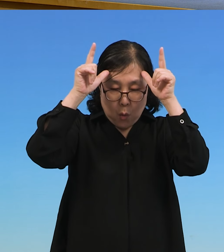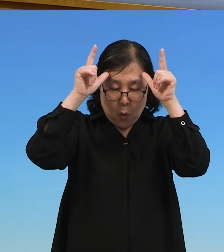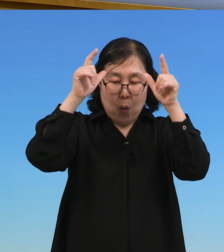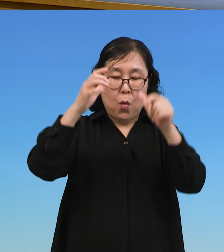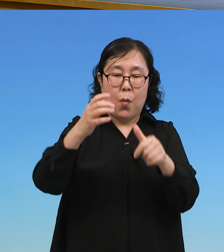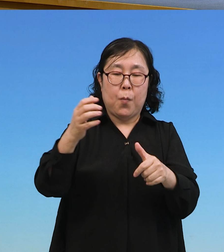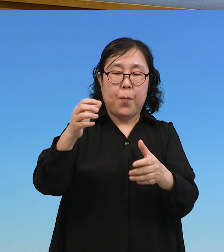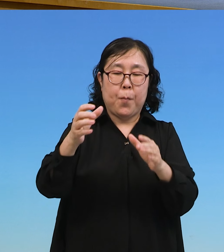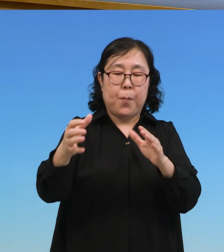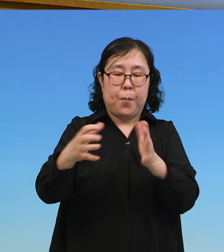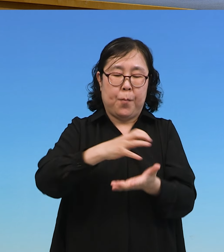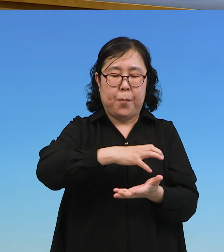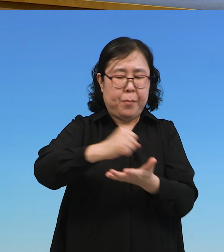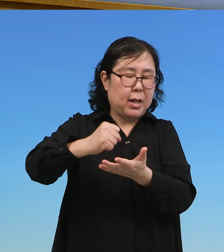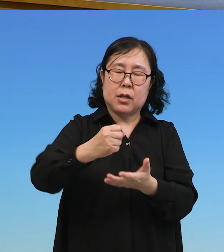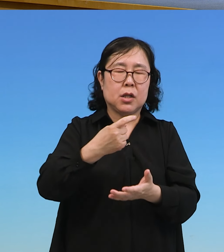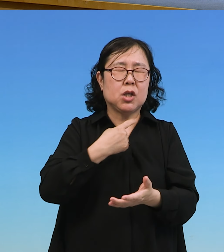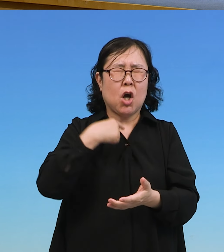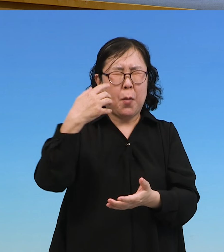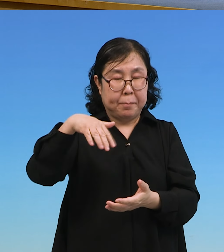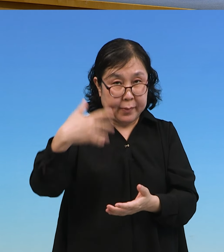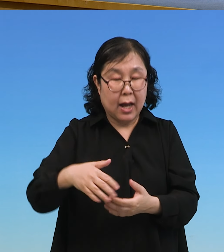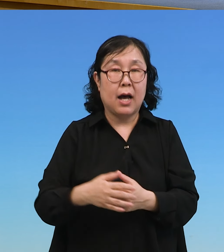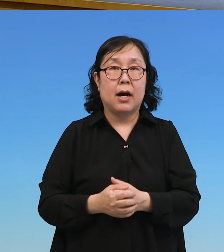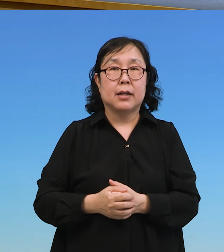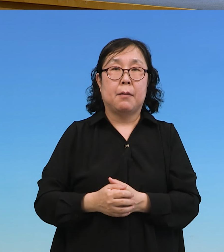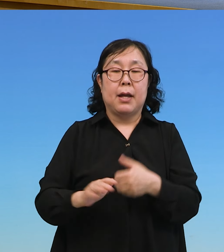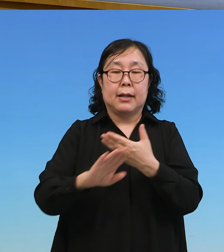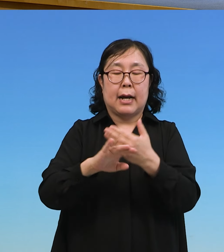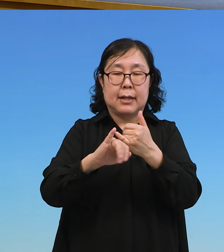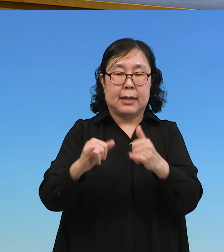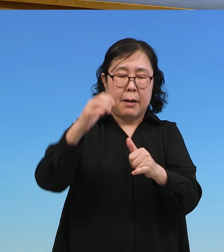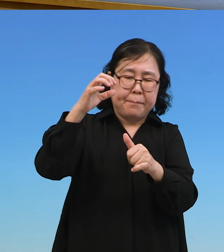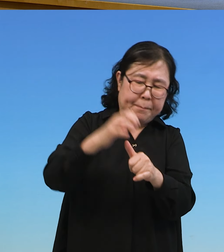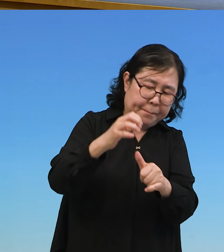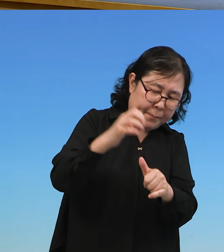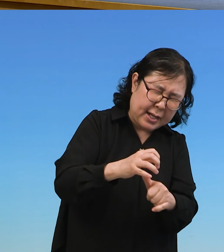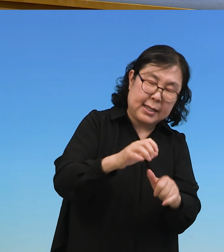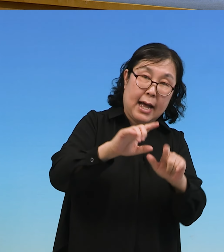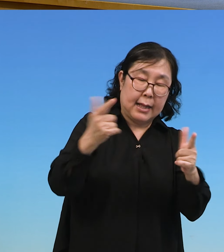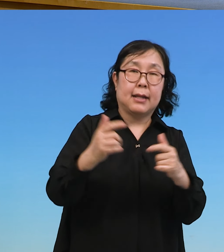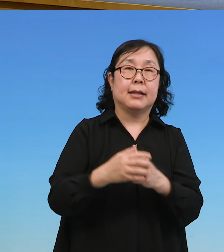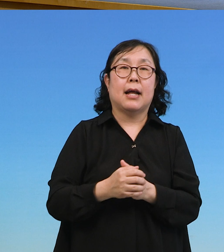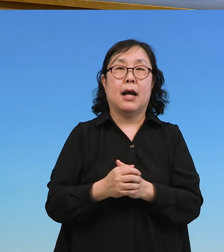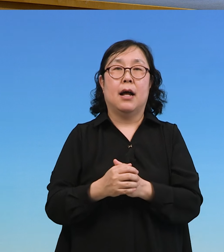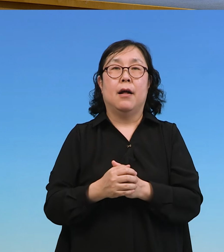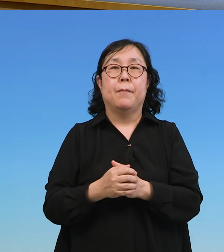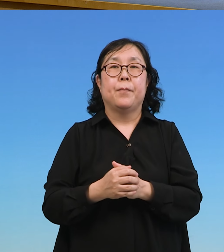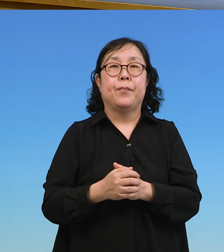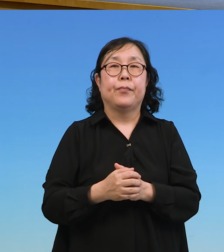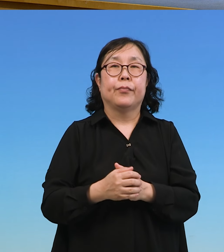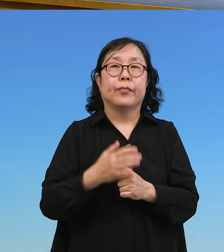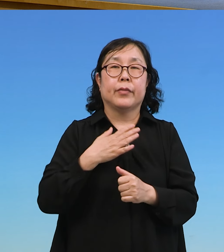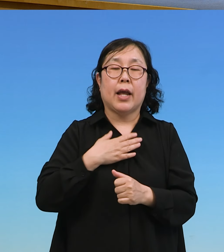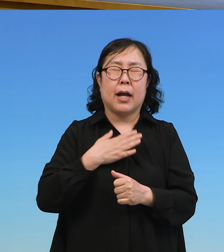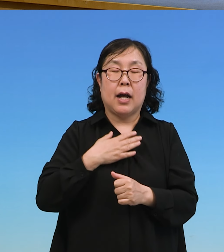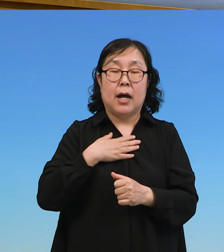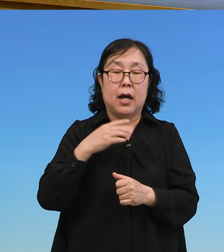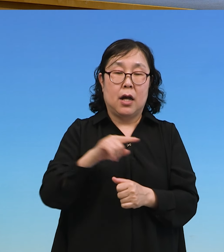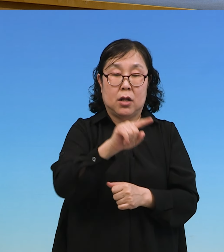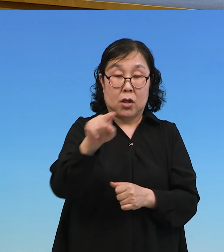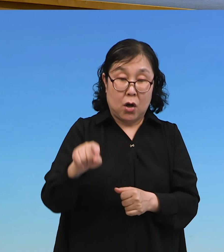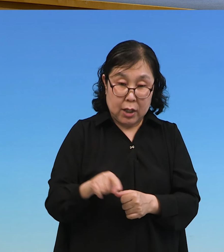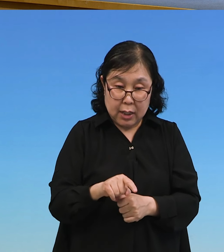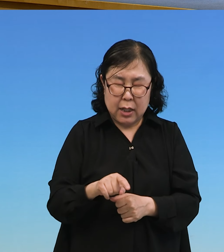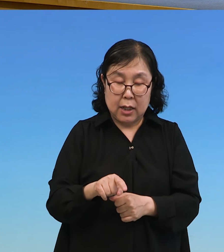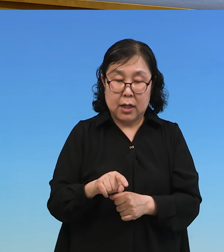압제하였느냐? 내 눈을 흐리게 하는 뇌물을 누구의 손에서 받았느냐? 그리하면 내가 그것을